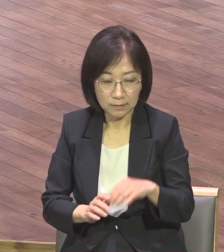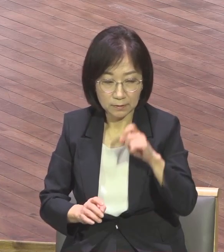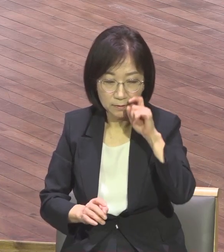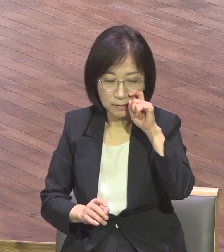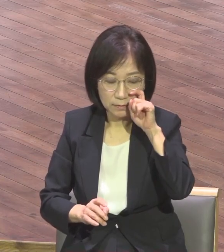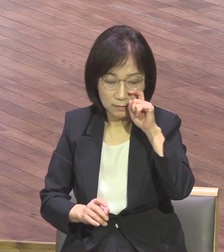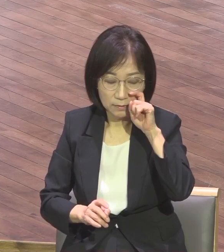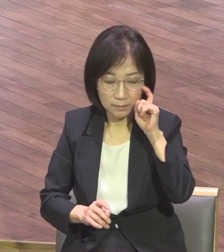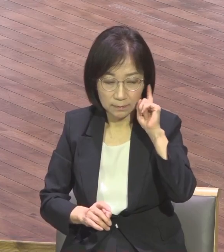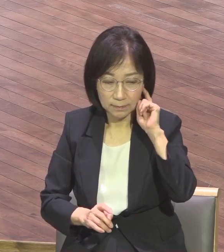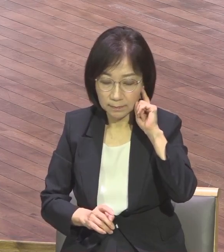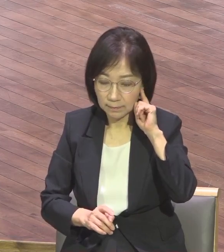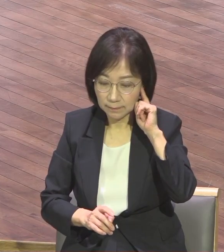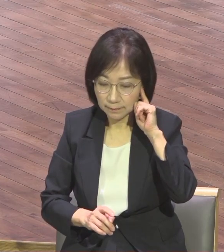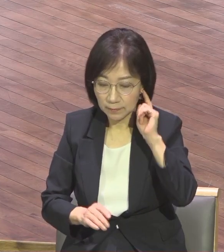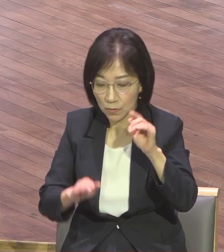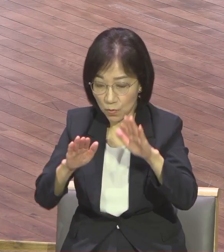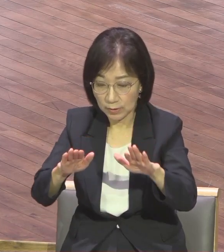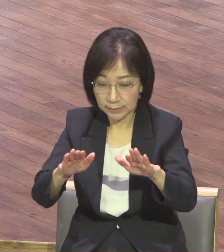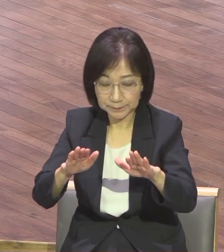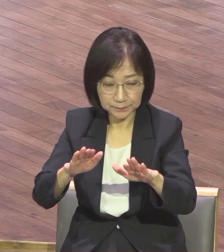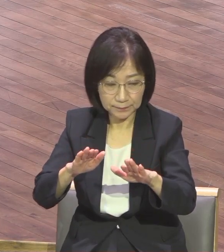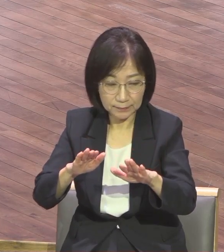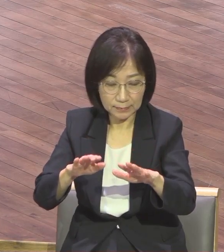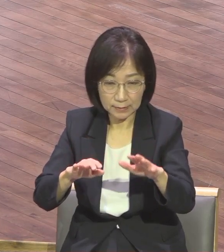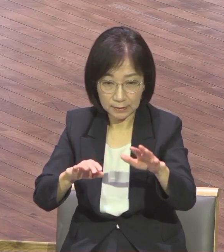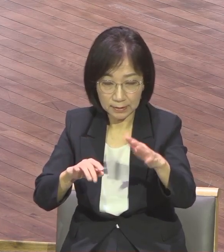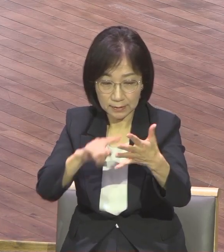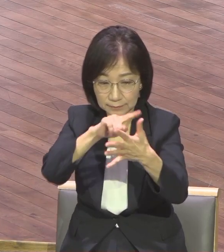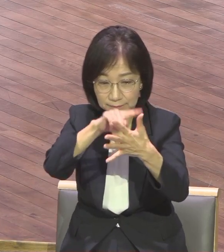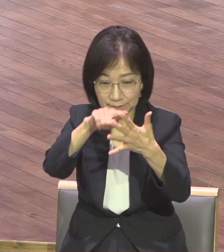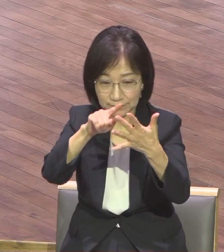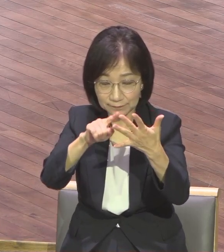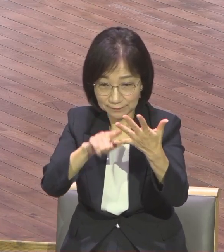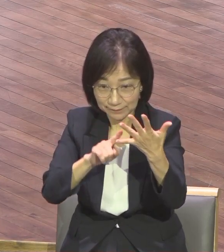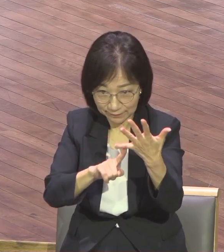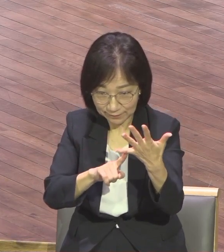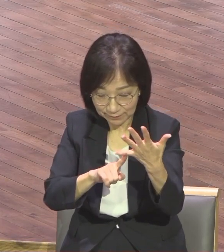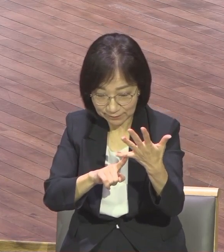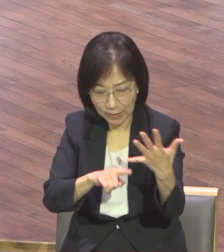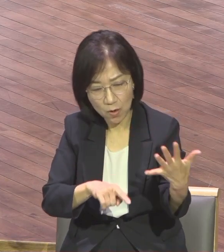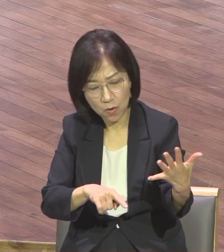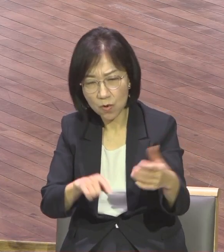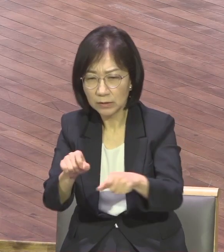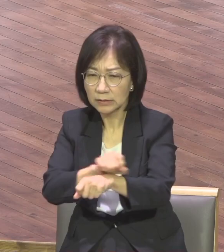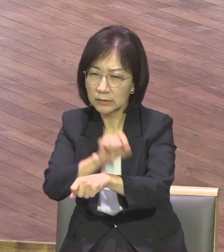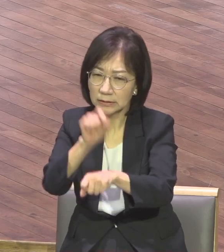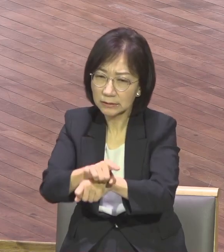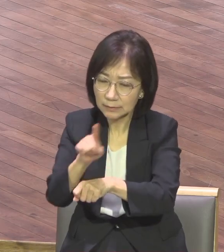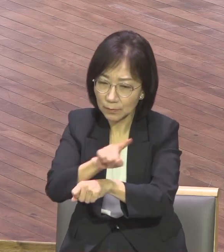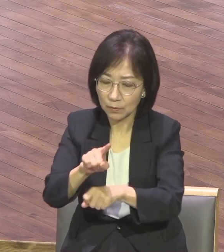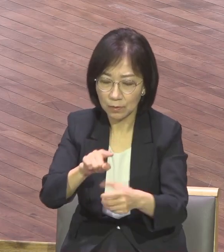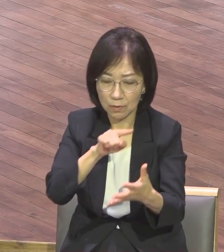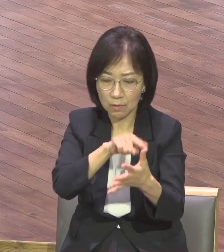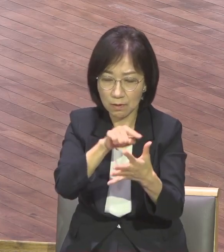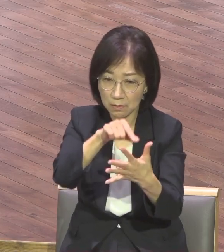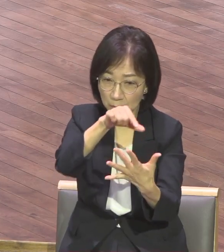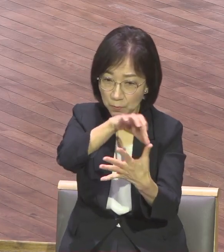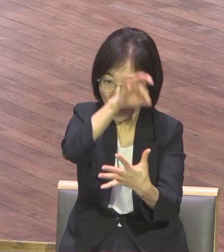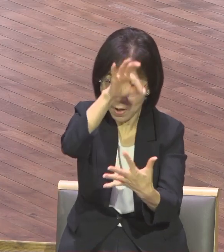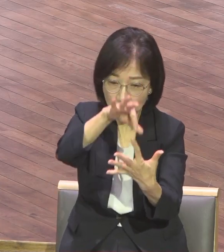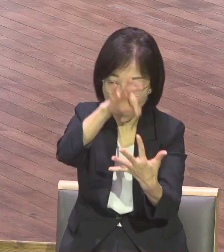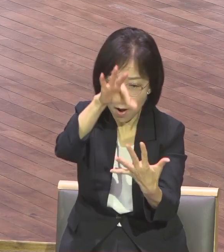되어주셨느냐. 그 특징을 보면요 몇 가지 나오는데, 첫째, 구성원들이 좋았어요. 구성원, 이 구성원 모두가